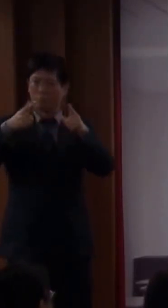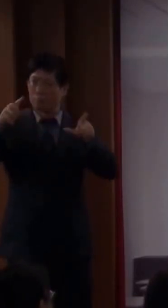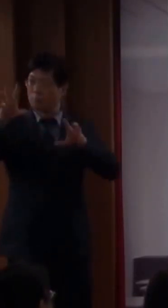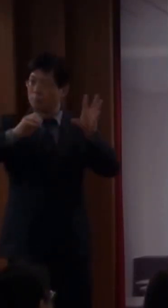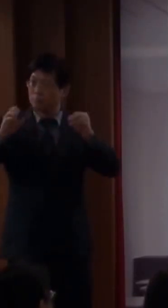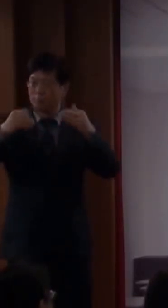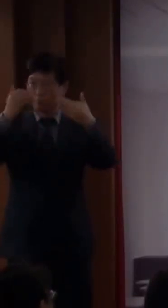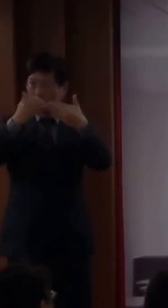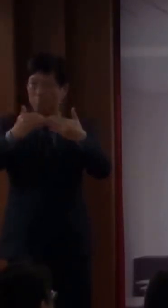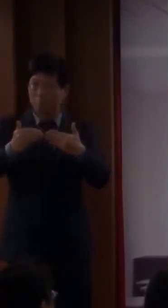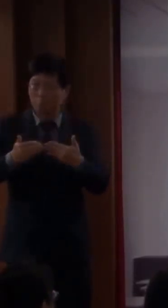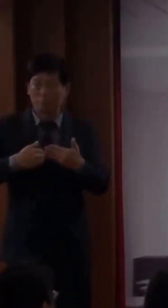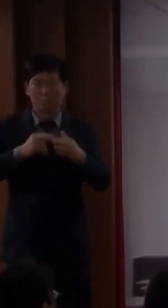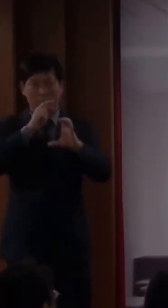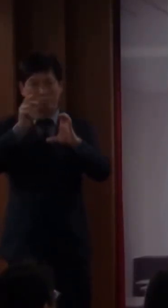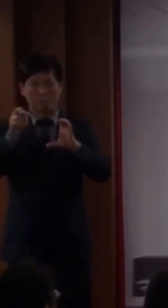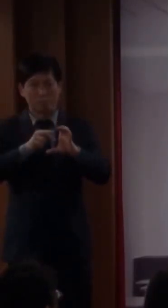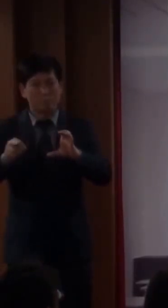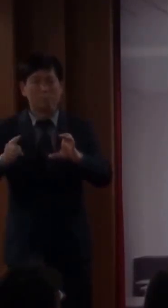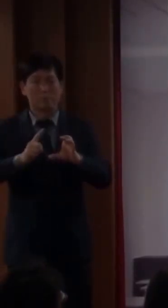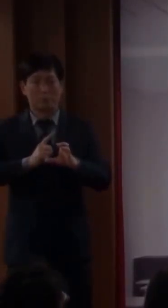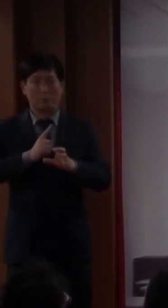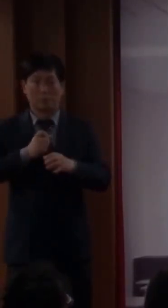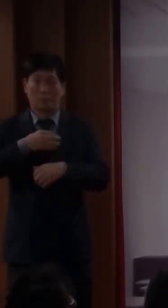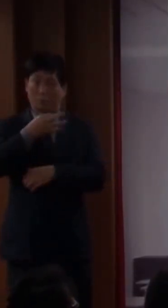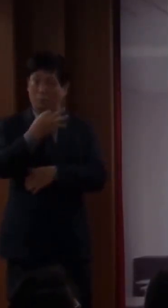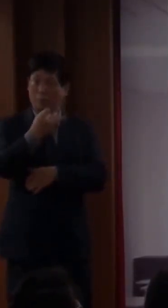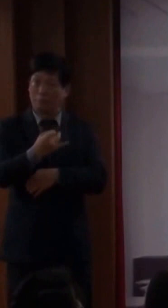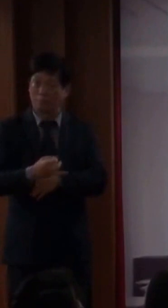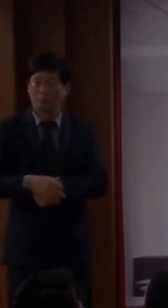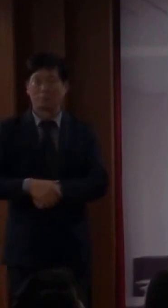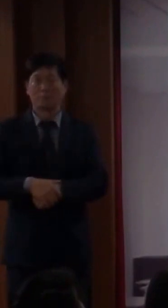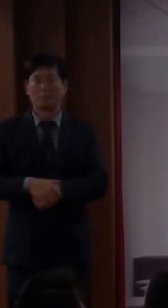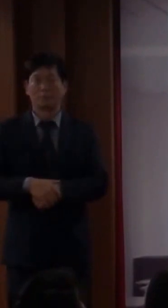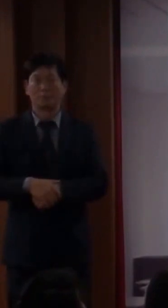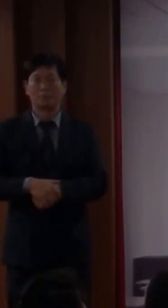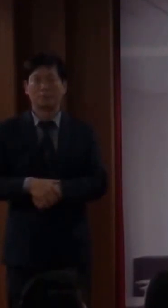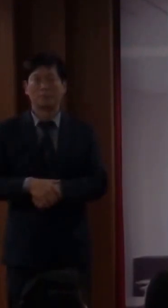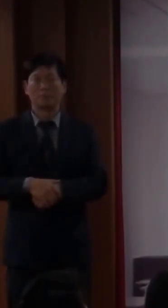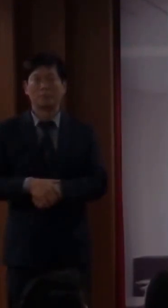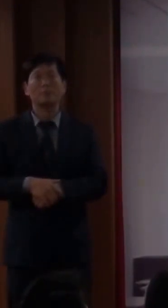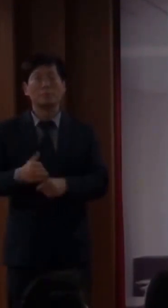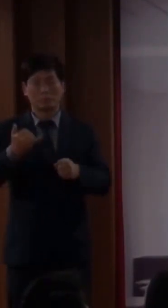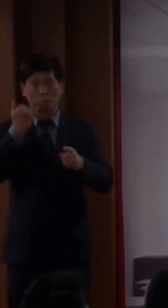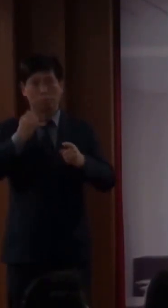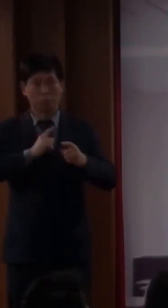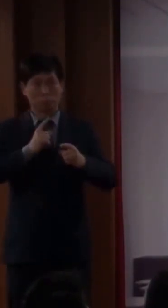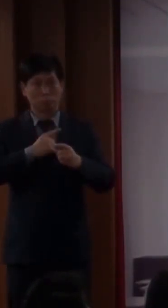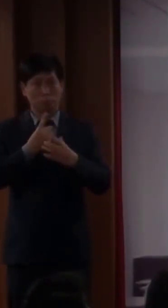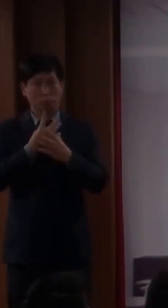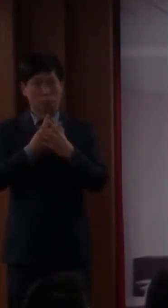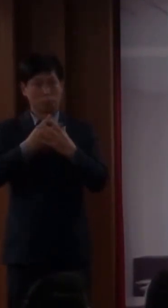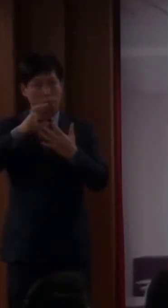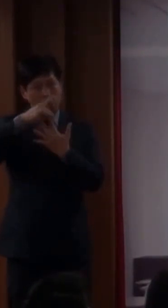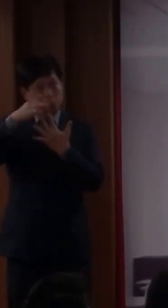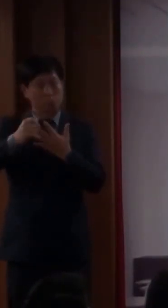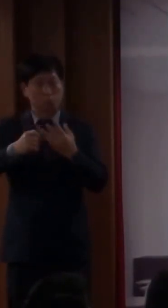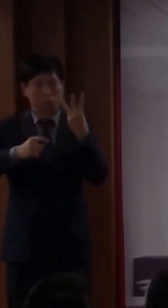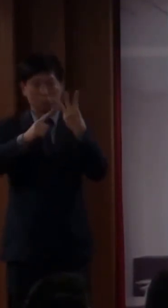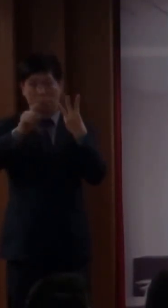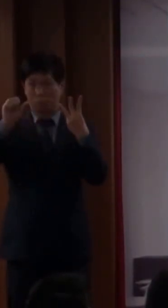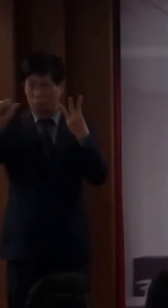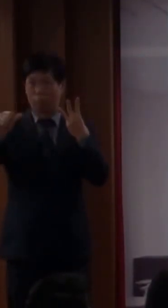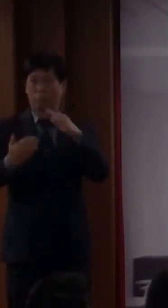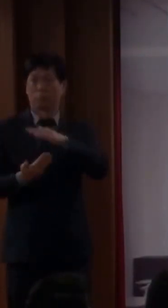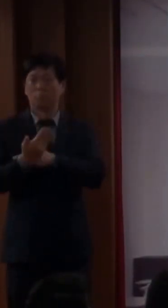同的房屋税的这个他所要缴纳的房屋各种不同的选项，那你可以同时选择3到5笔来做列